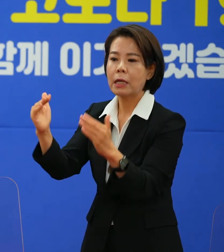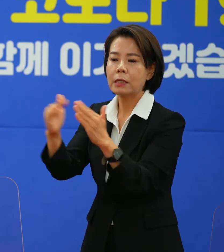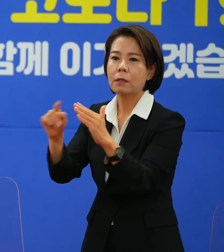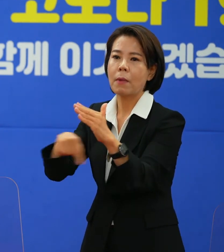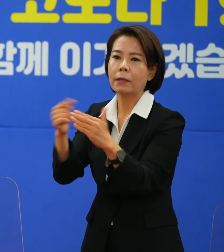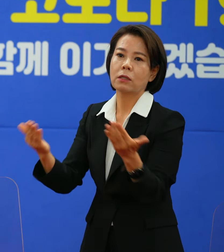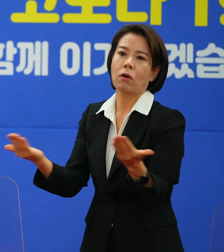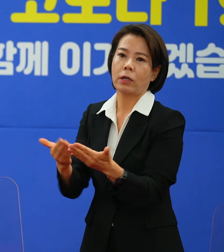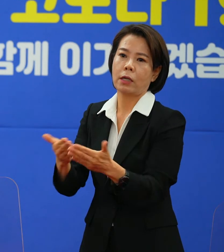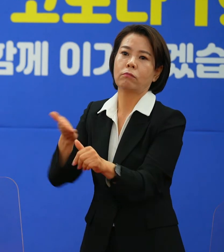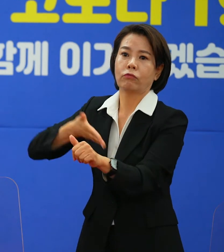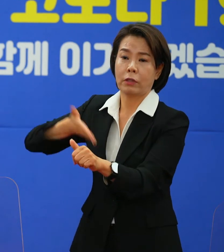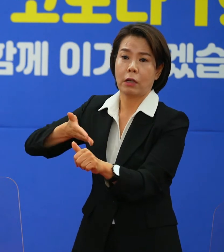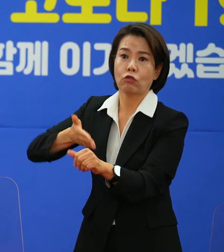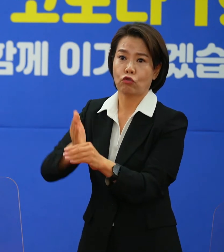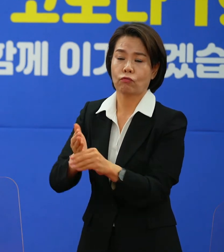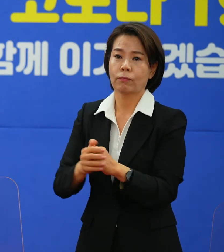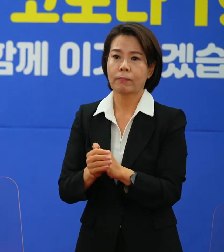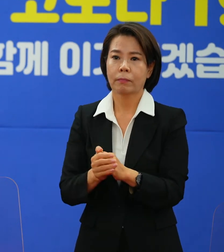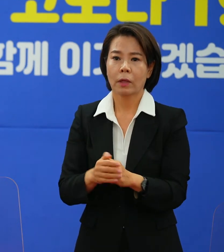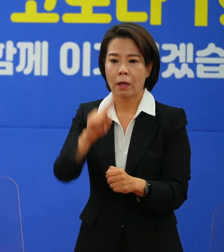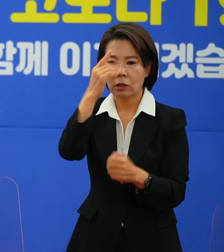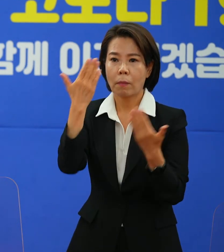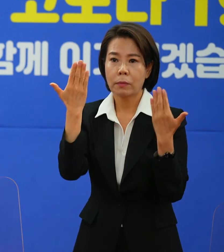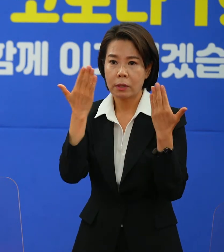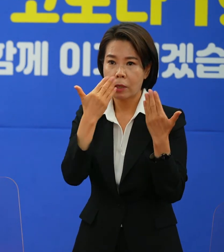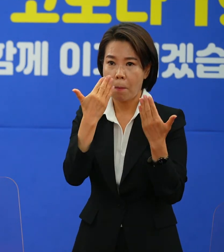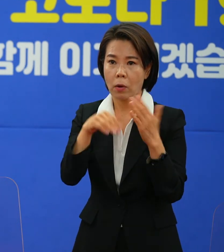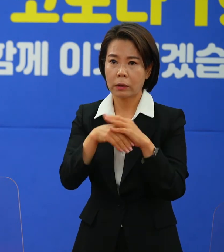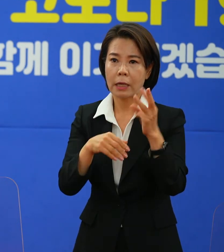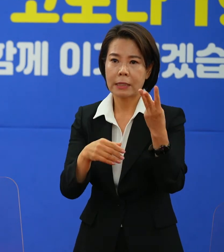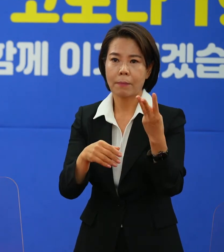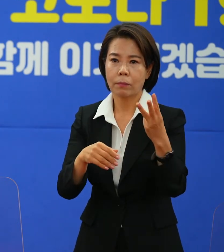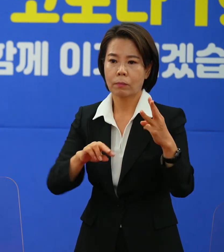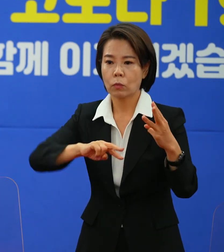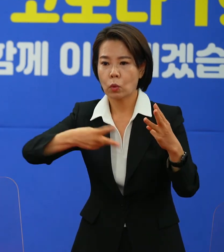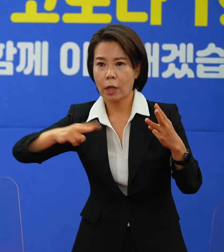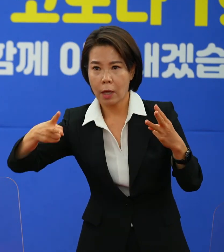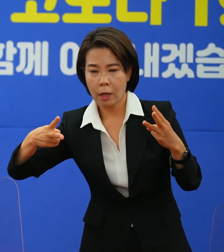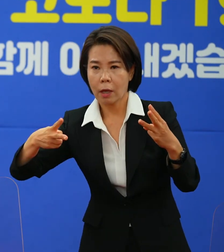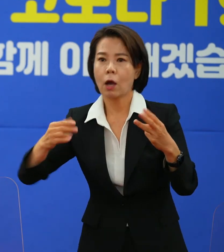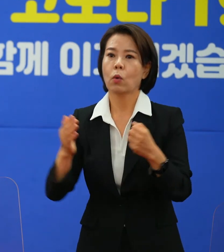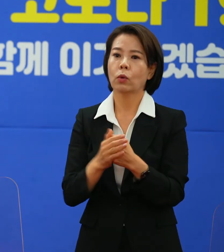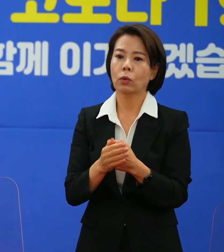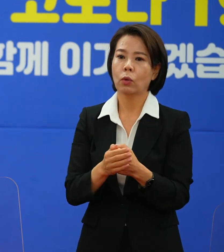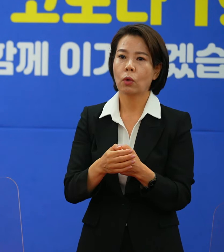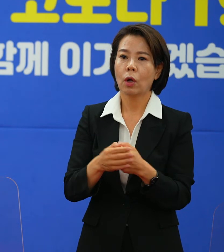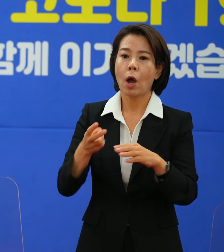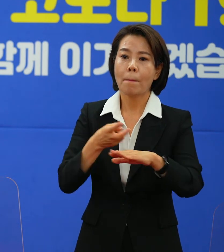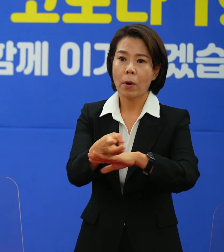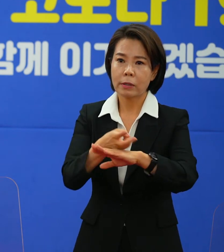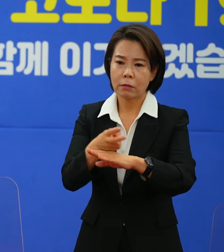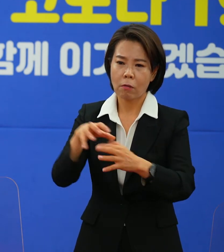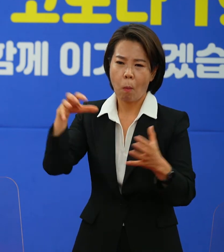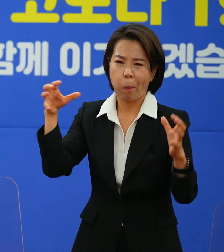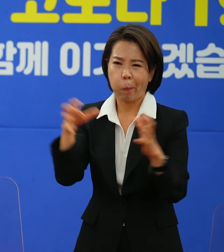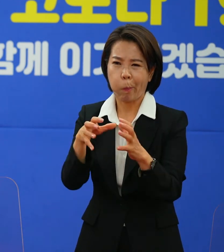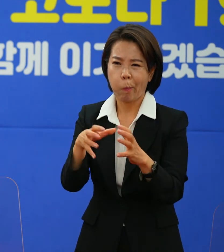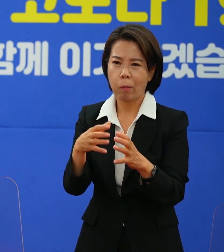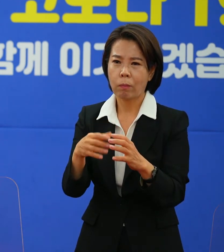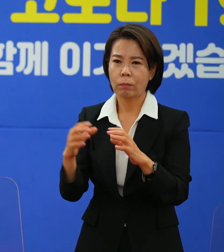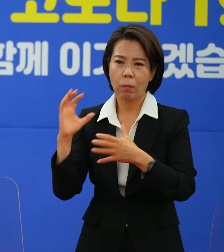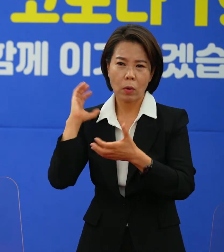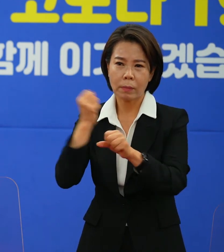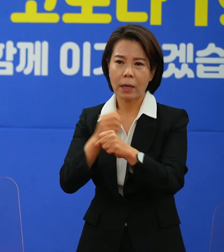근무를 추진하고 있습니다. 점심시간 3교대 탄력 운영제와 함께 대중교통의 혼잡도를